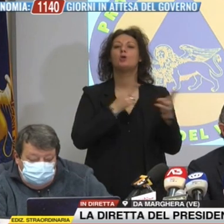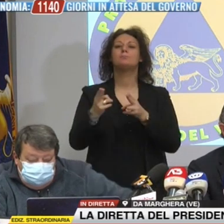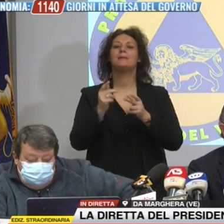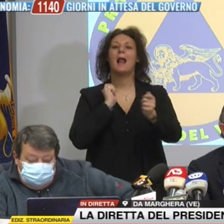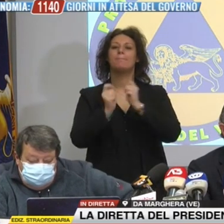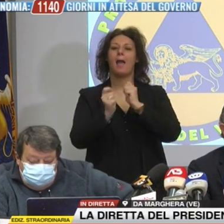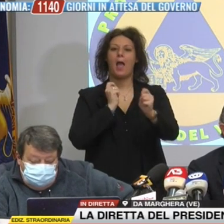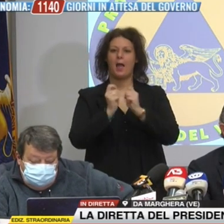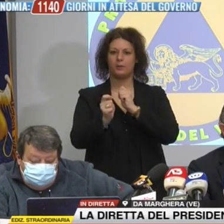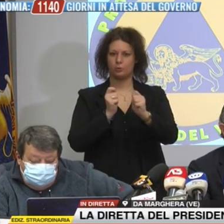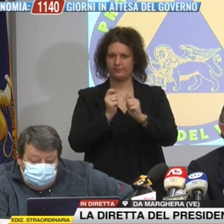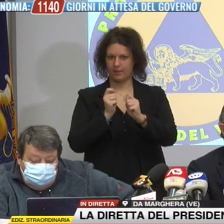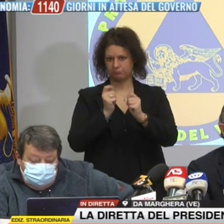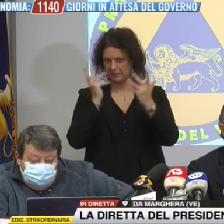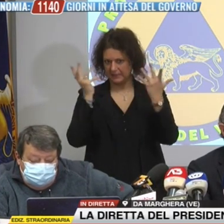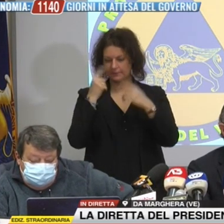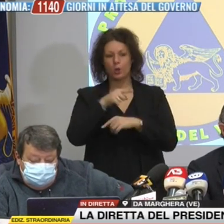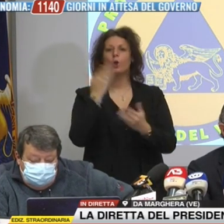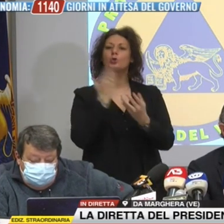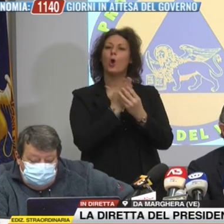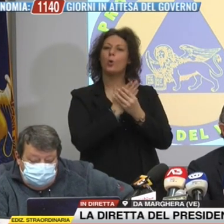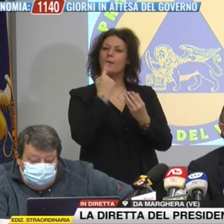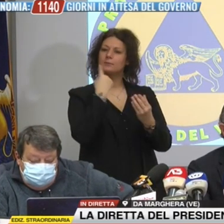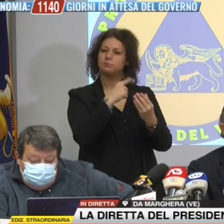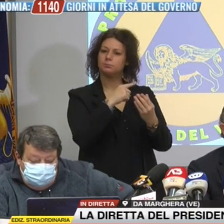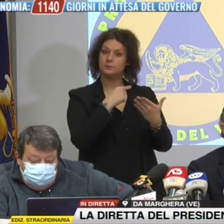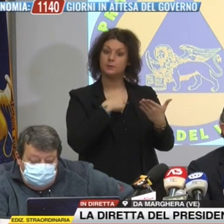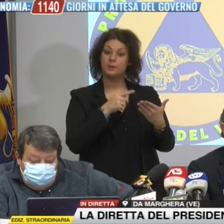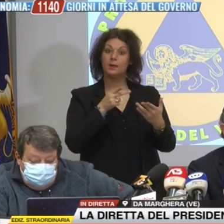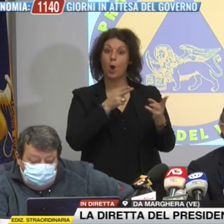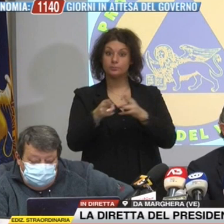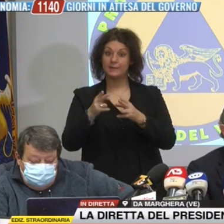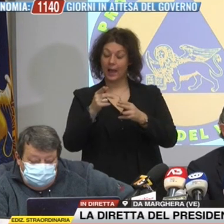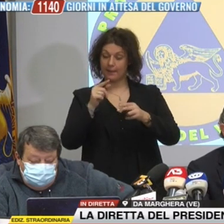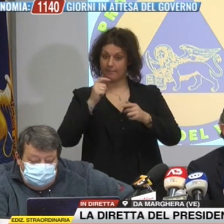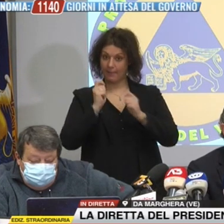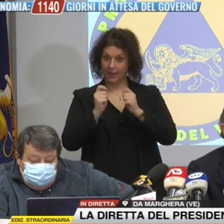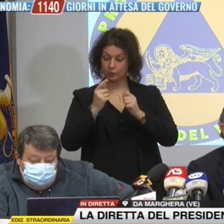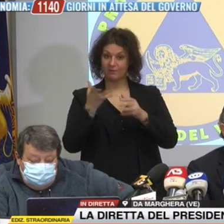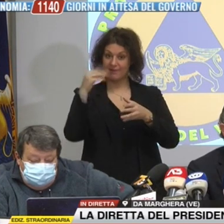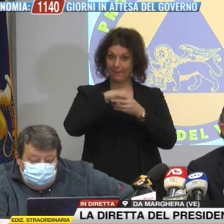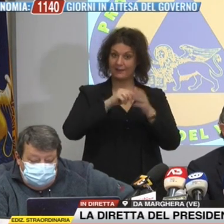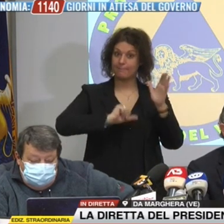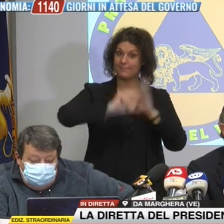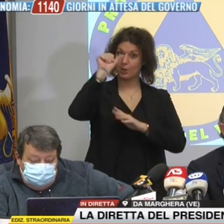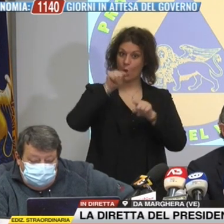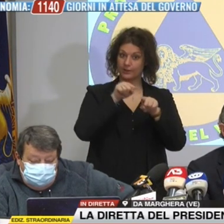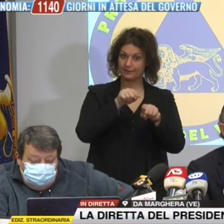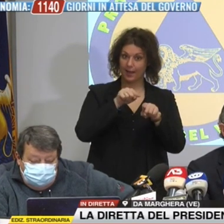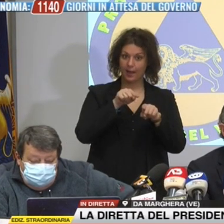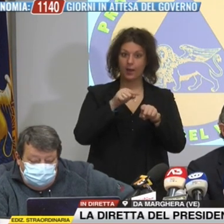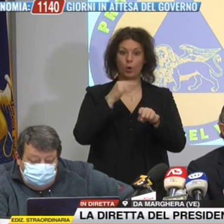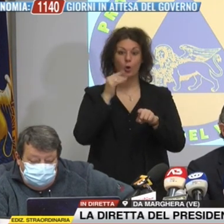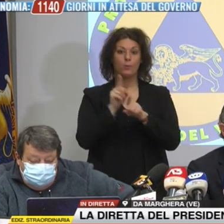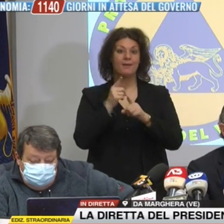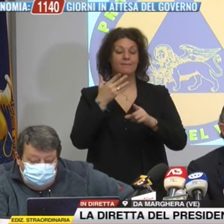che attraverso questi documenti sia una delle priorità indicate con certo. assoluta urgenza e se me lo fa capire un po' di più,